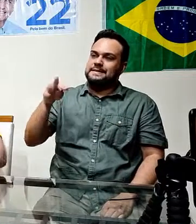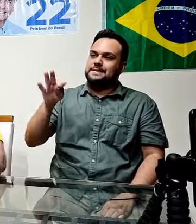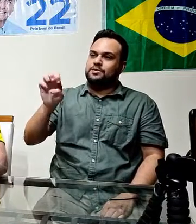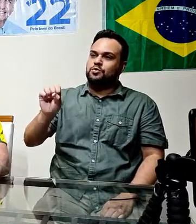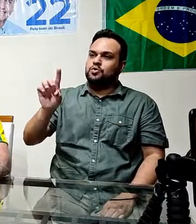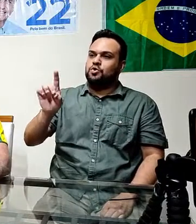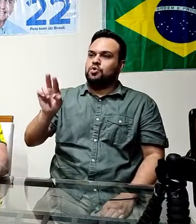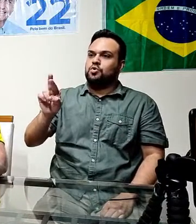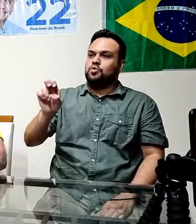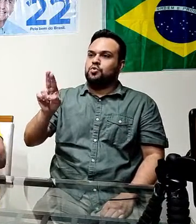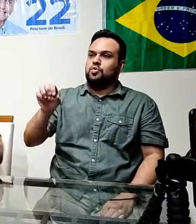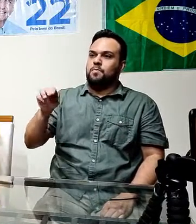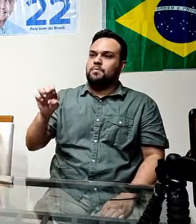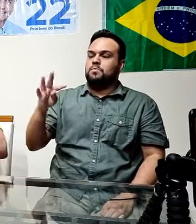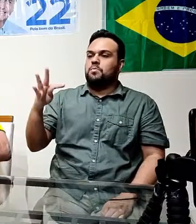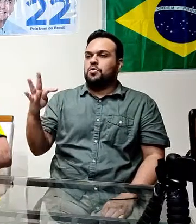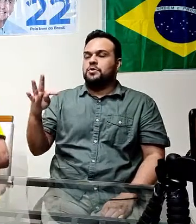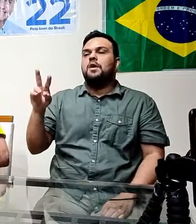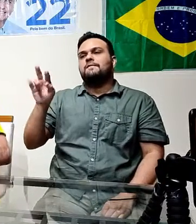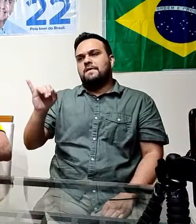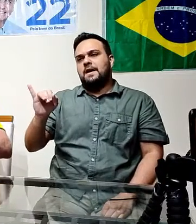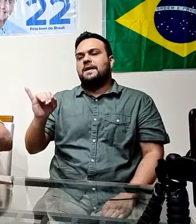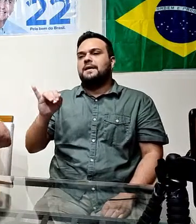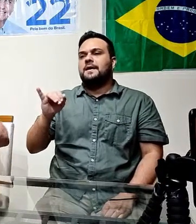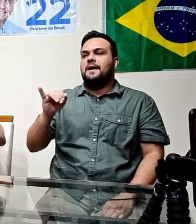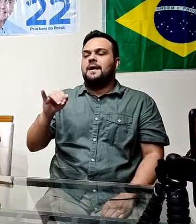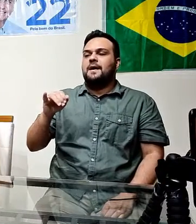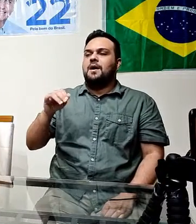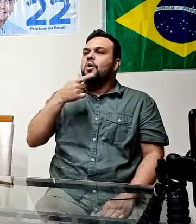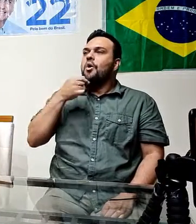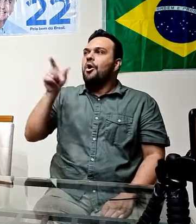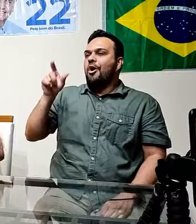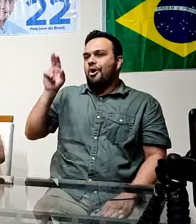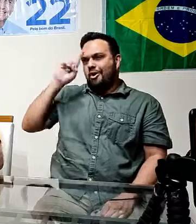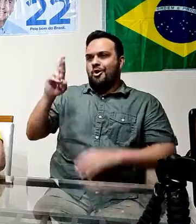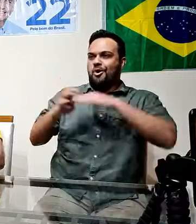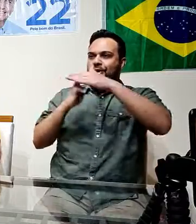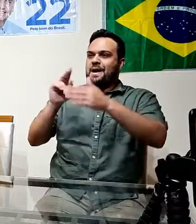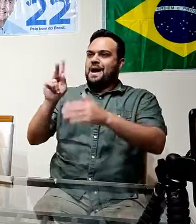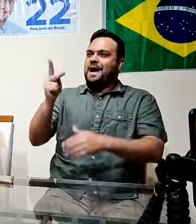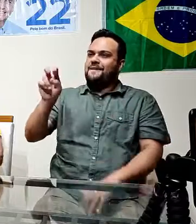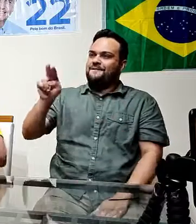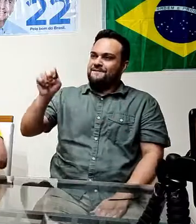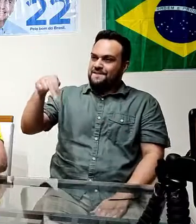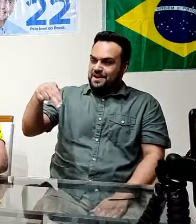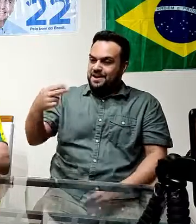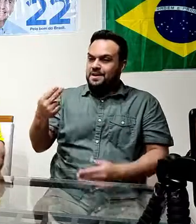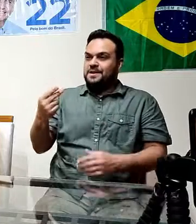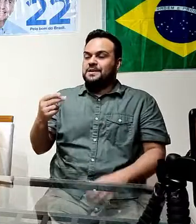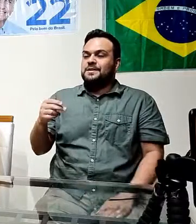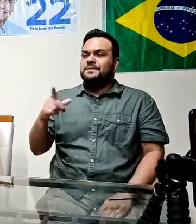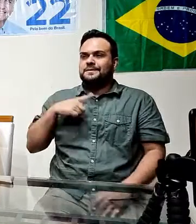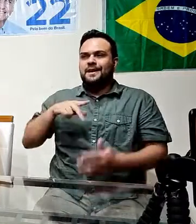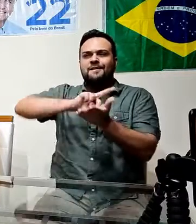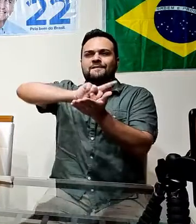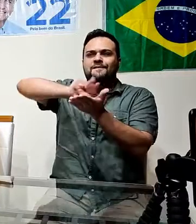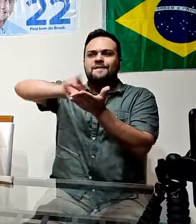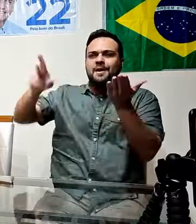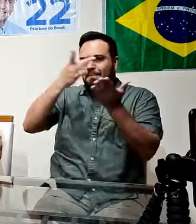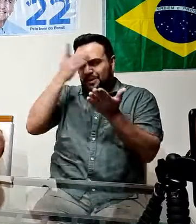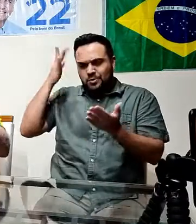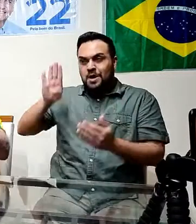passeio motociclista. Vai estar o Luciano Ranger, vai estar o Jorginho Melo, o Jorge Seif, vários candidatos à eleição, que vocês conhecem